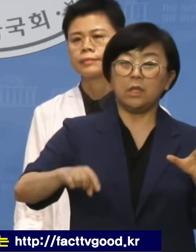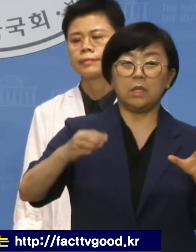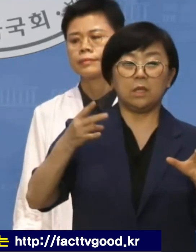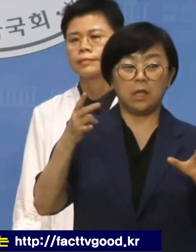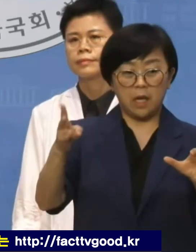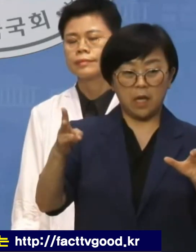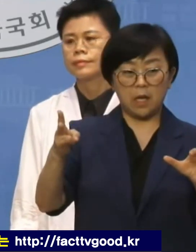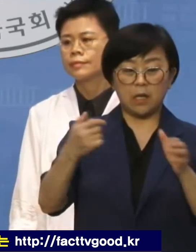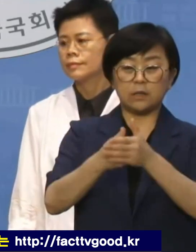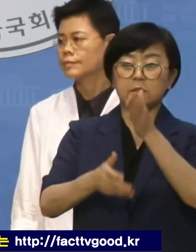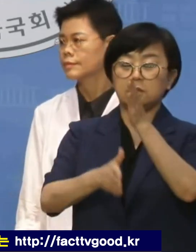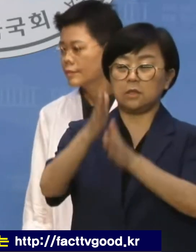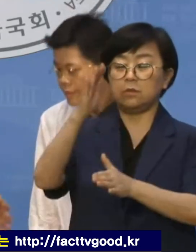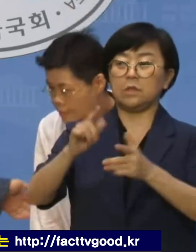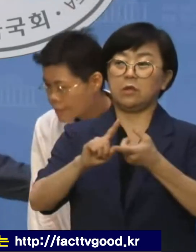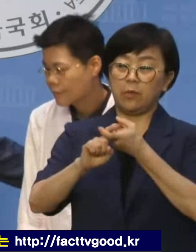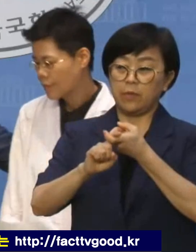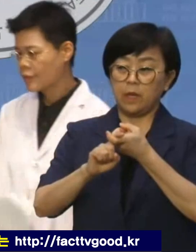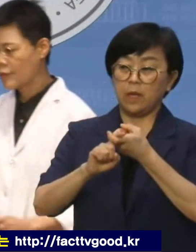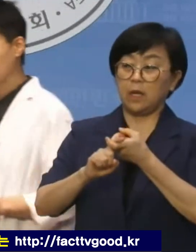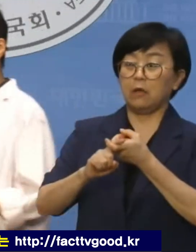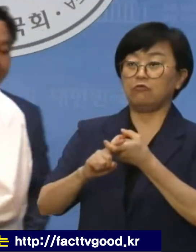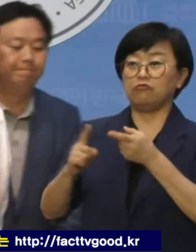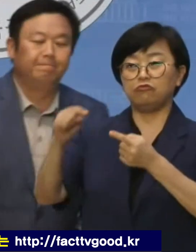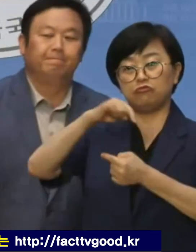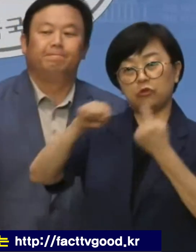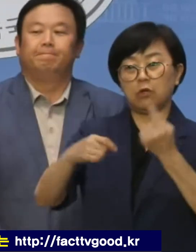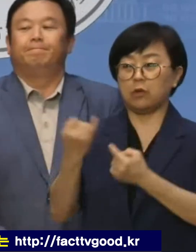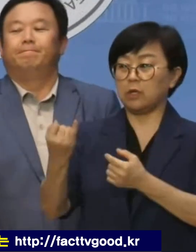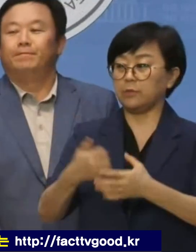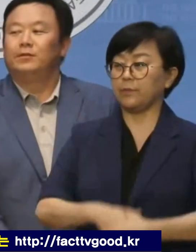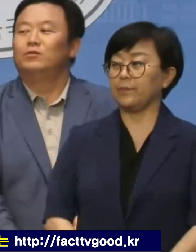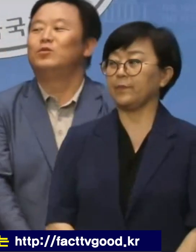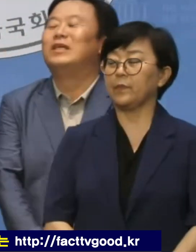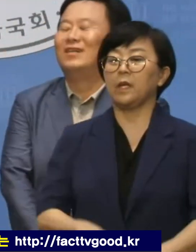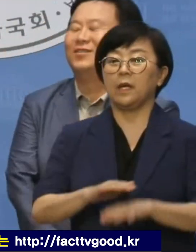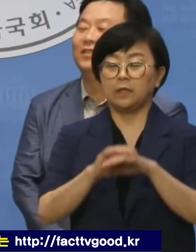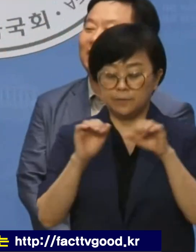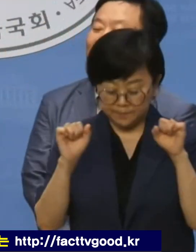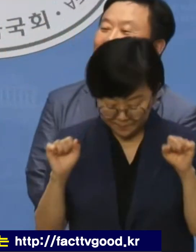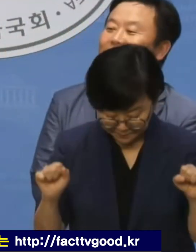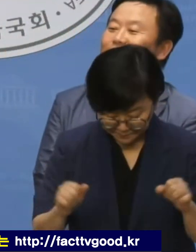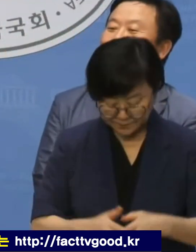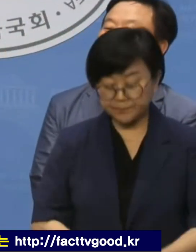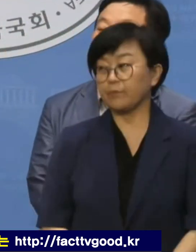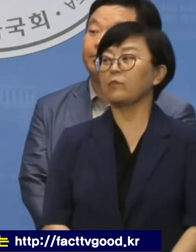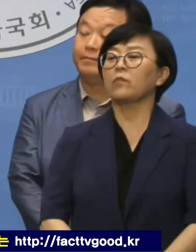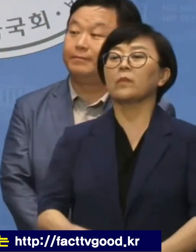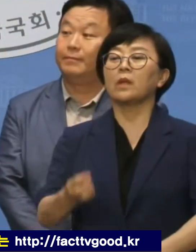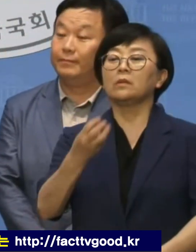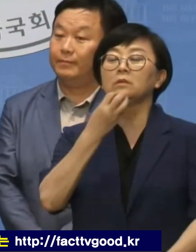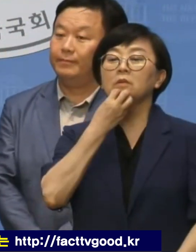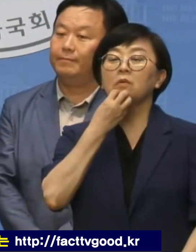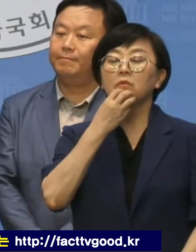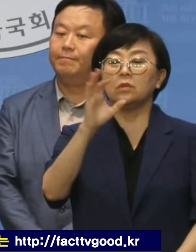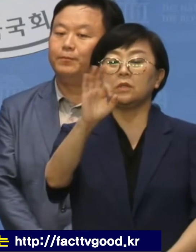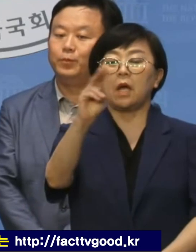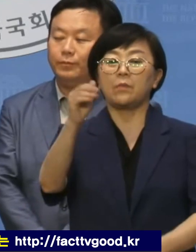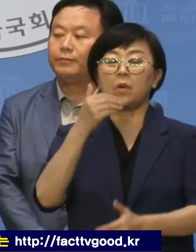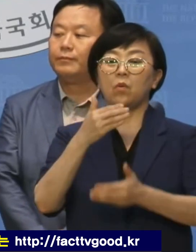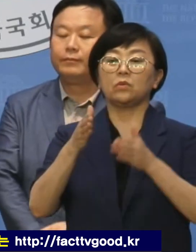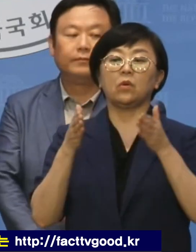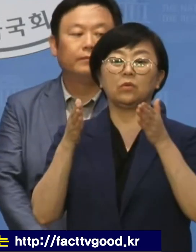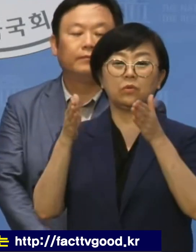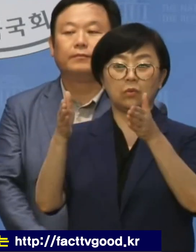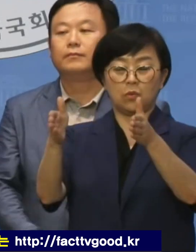백혜숙 운영위원님께서 말씀해 주시겠습니다. 아, 네, 안녕하십니까. 지금 서울 양평